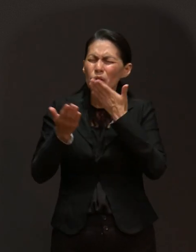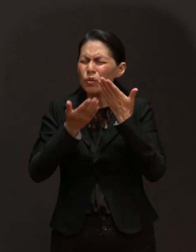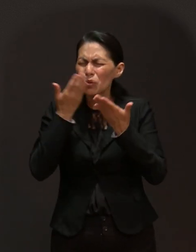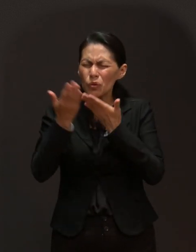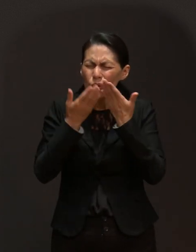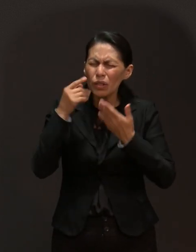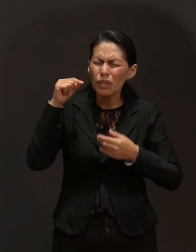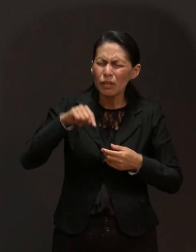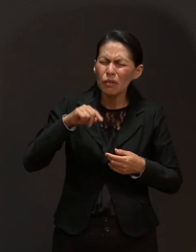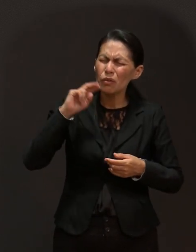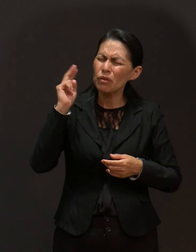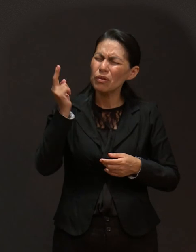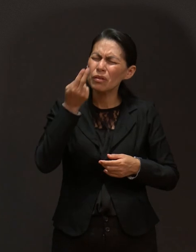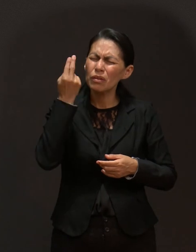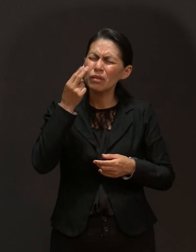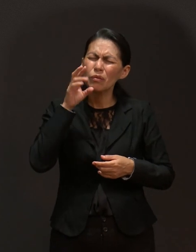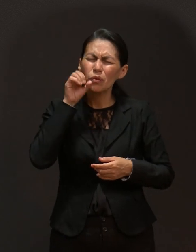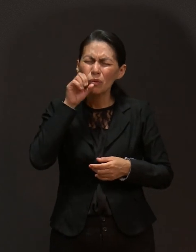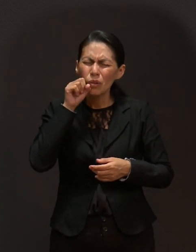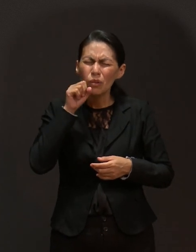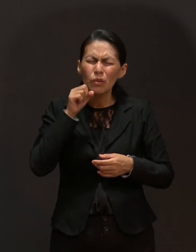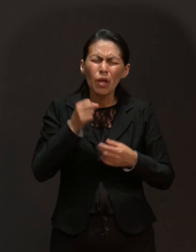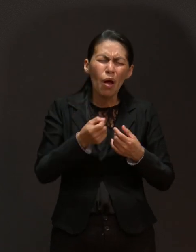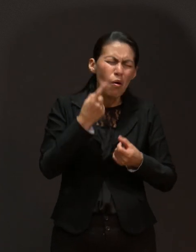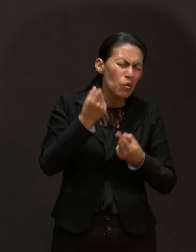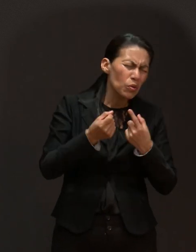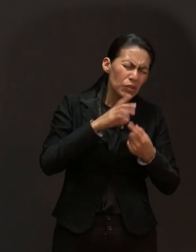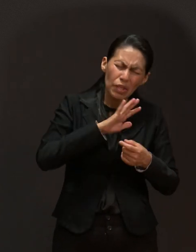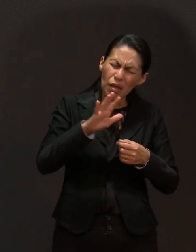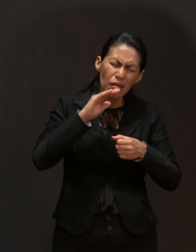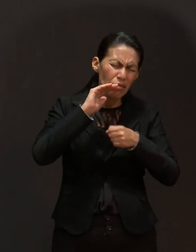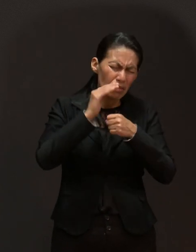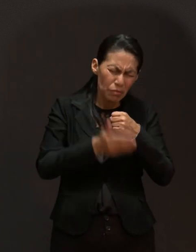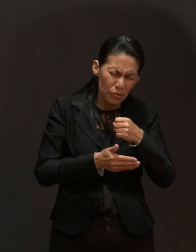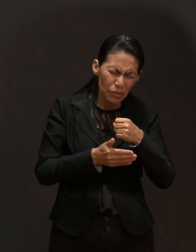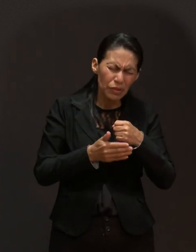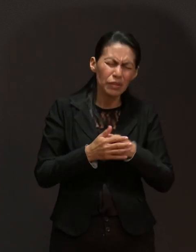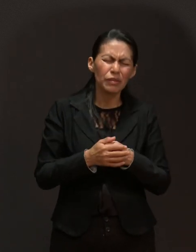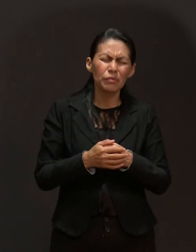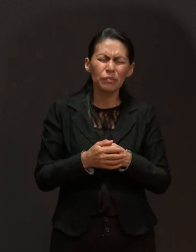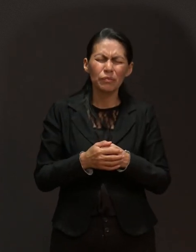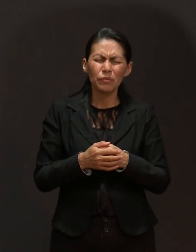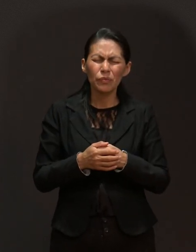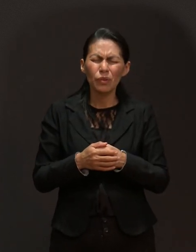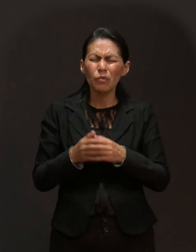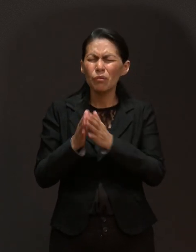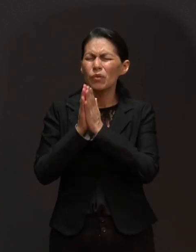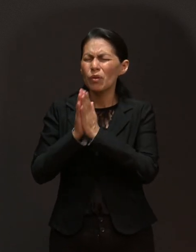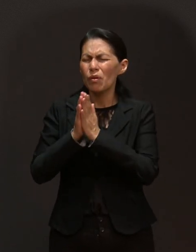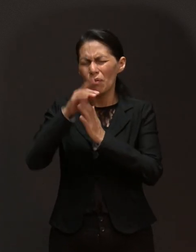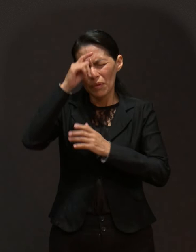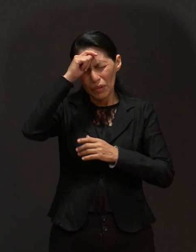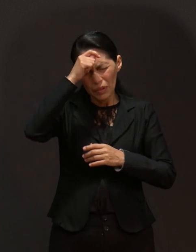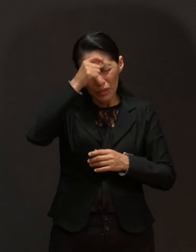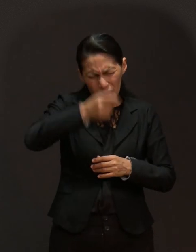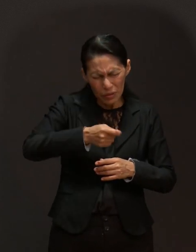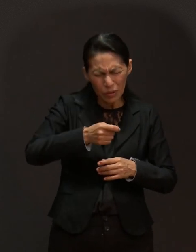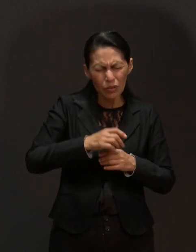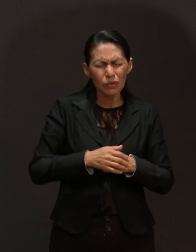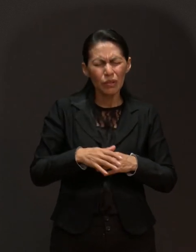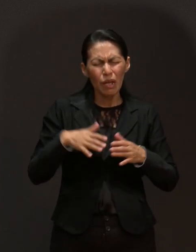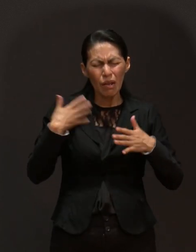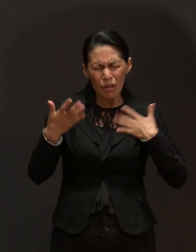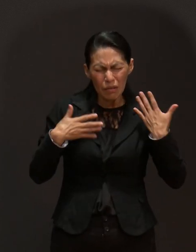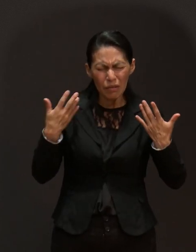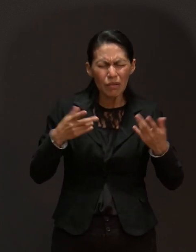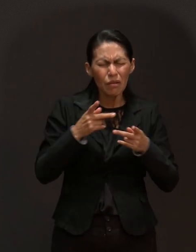Montemorelos Por los jóvenes Por los estudiantes Que van a concluir El año Académico Porque tú puedas Siempre darle